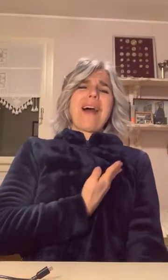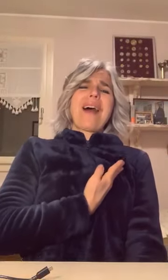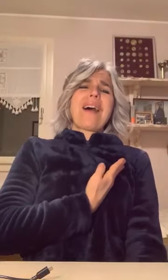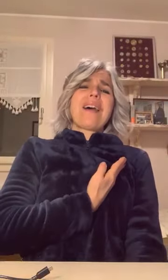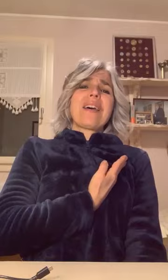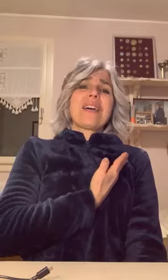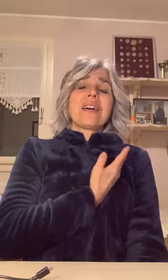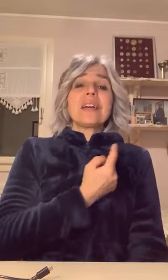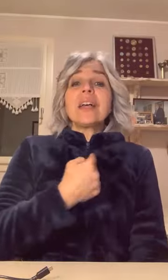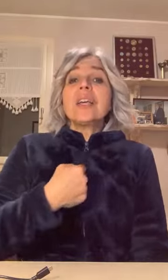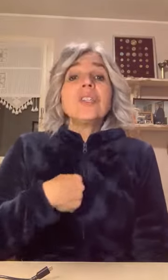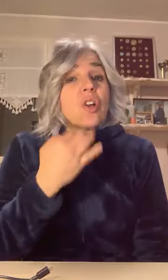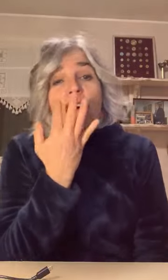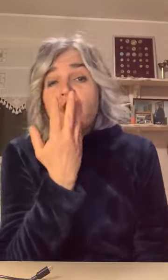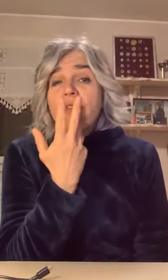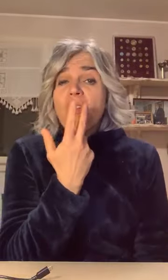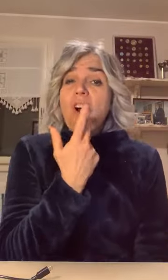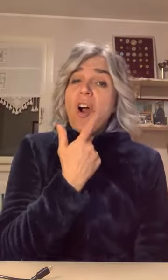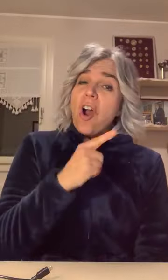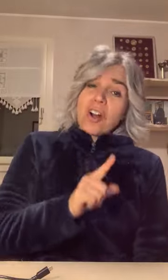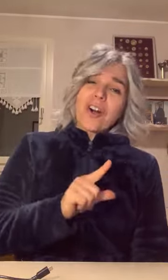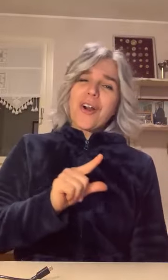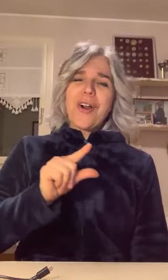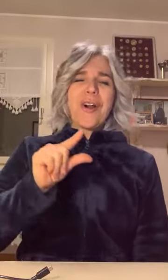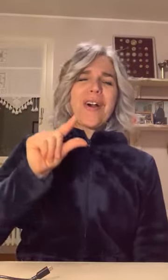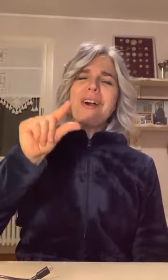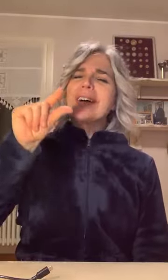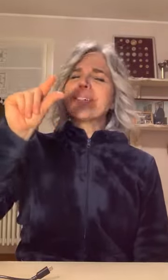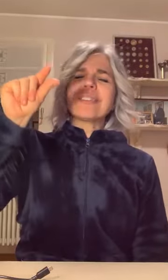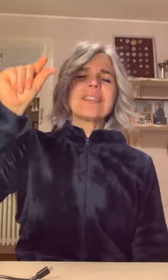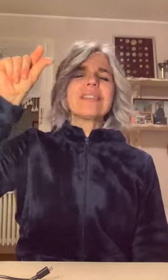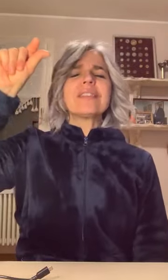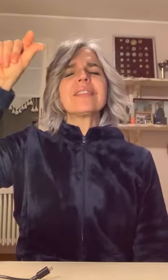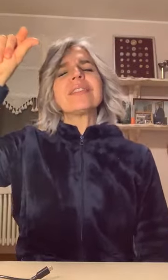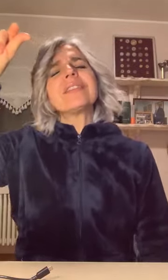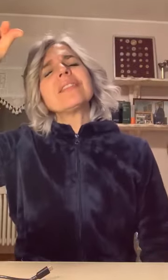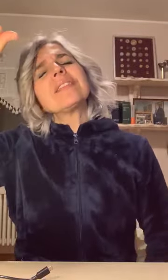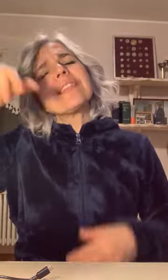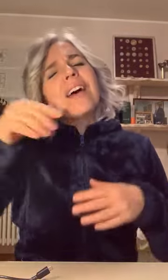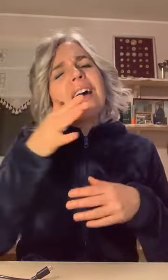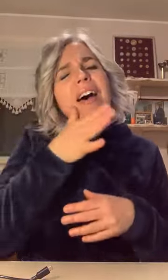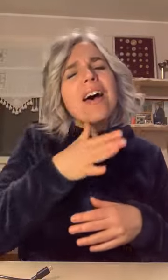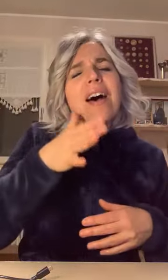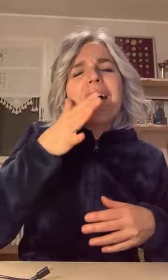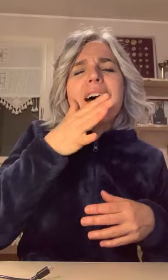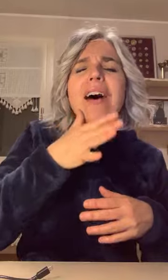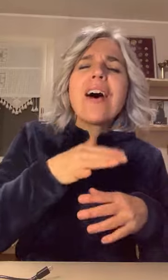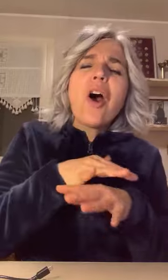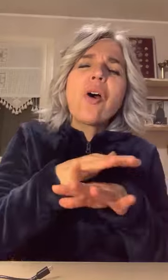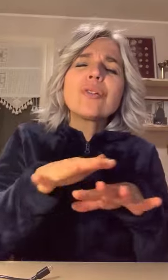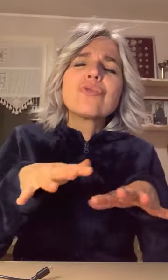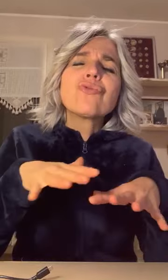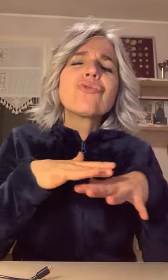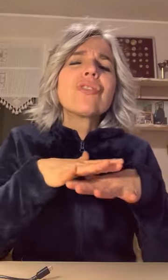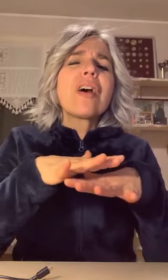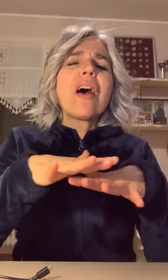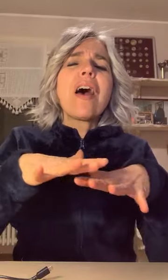io mi elederò con te sul mare. Padre,